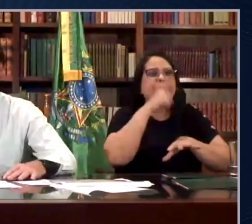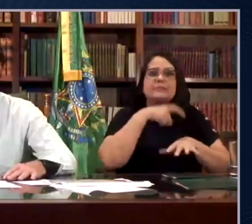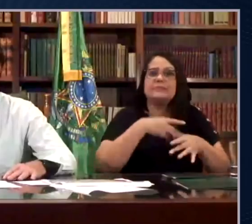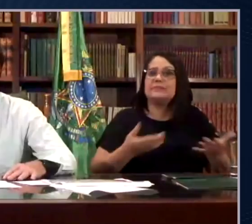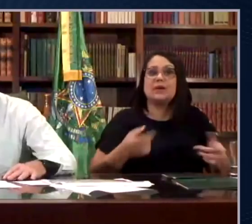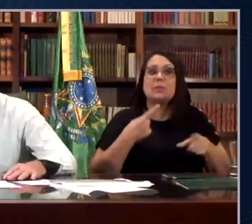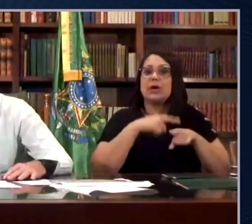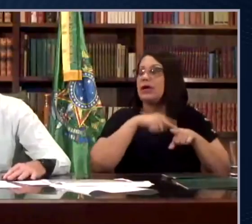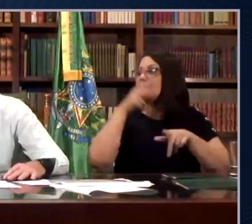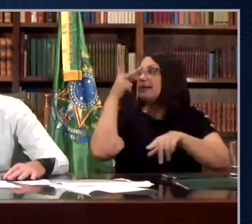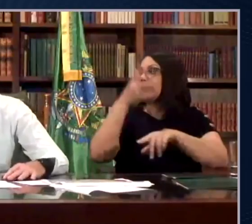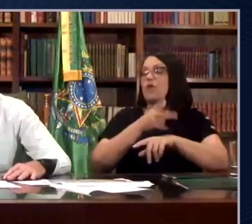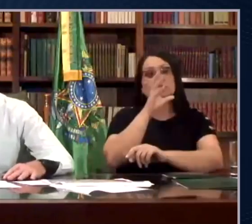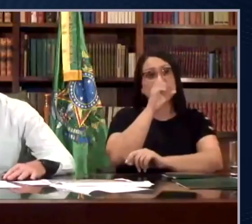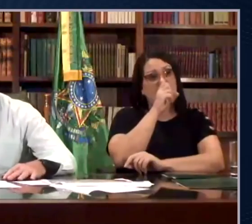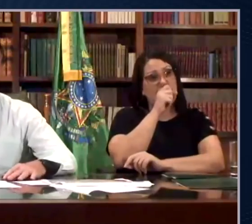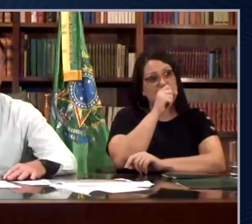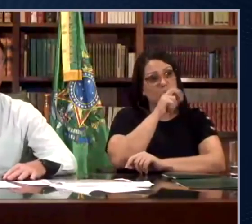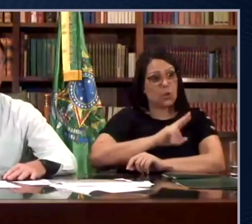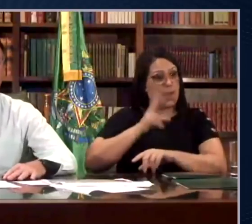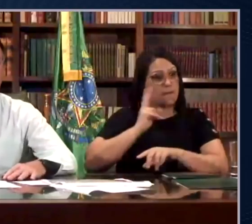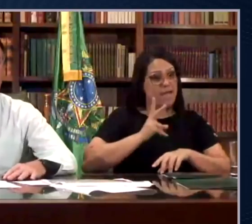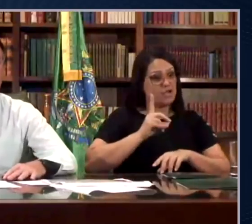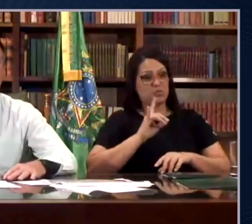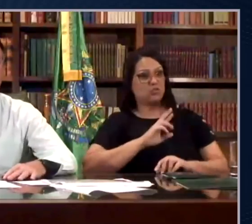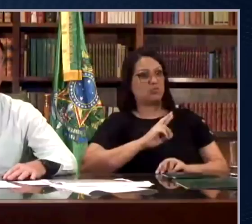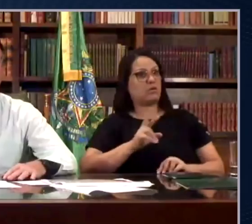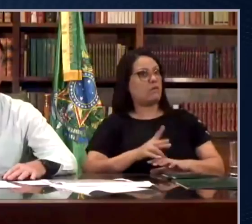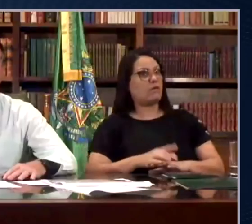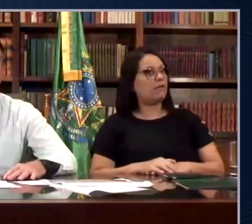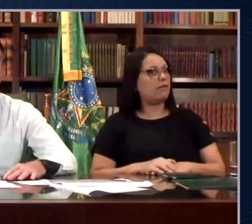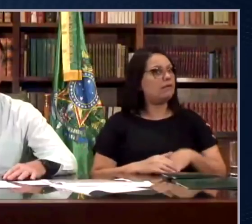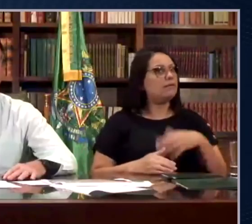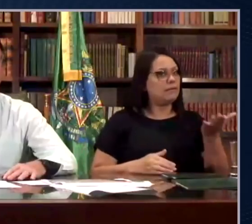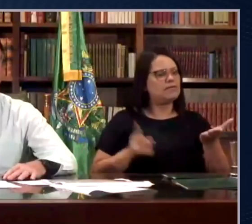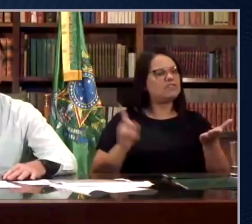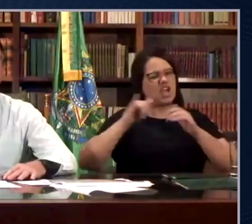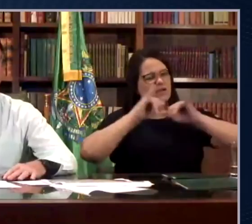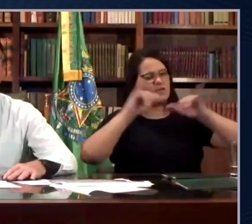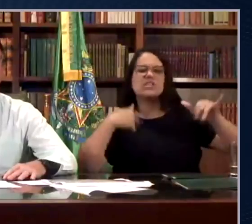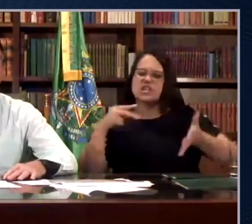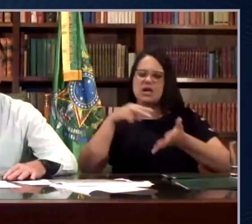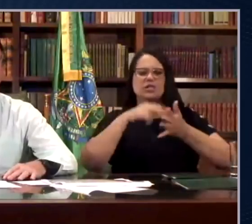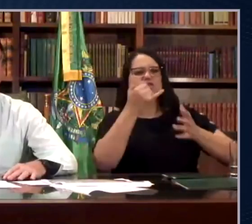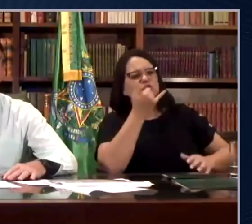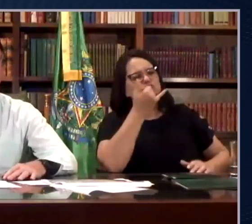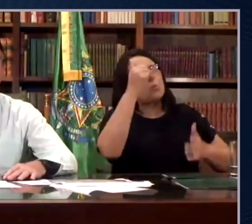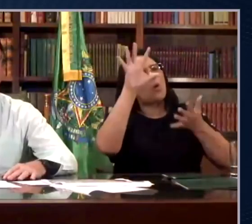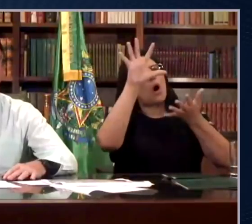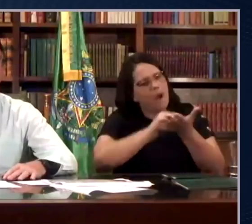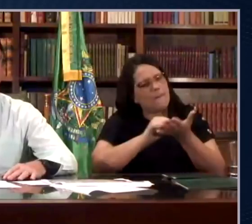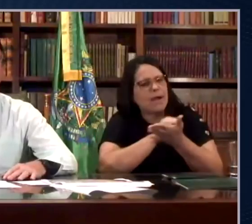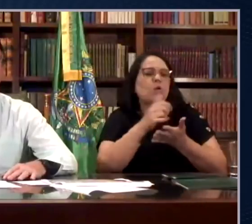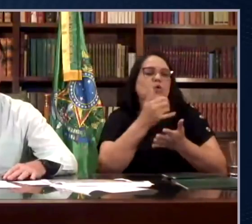sábado, na verdade, e não no dia em que ele disse que fez a gravação de fato. O senhor já se desculpou a respeito, apagou a postagem, pediu